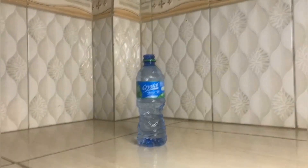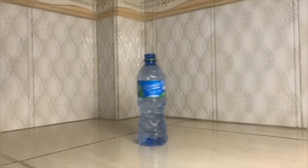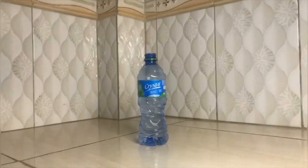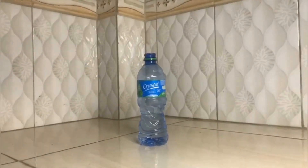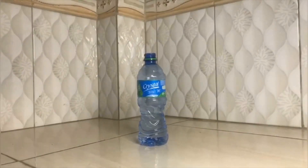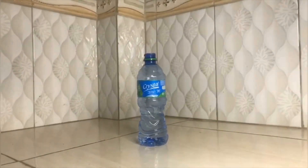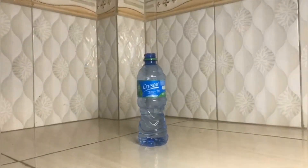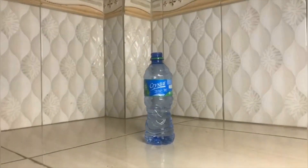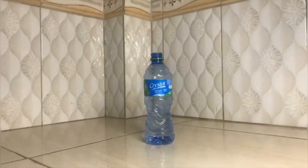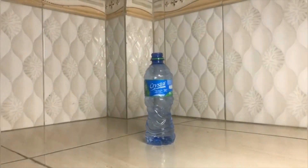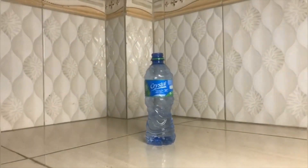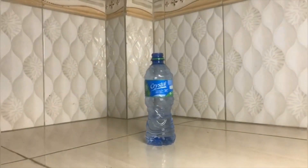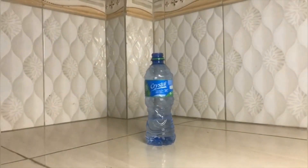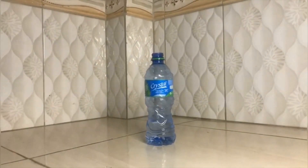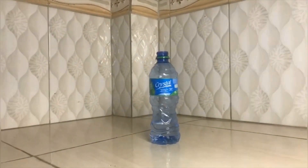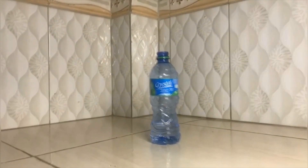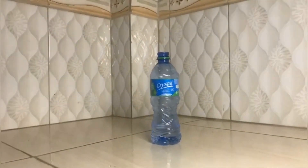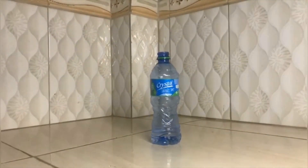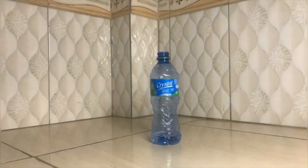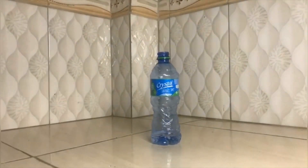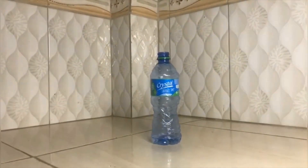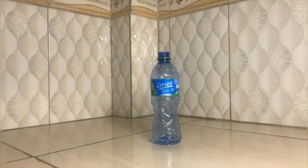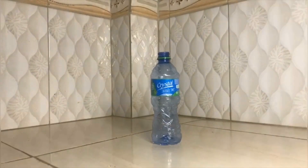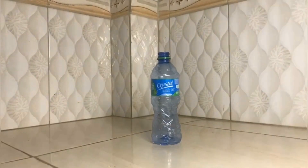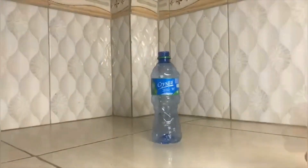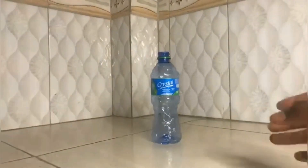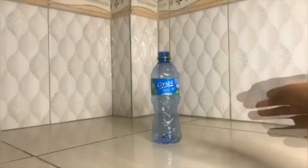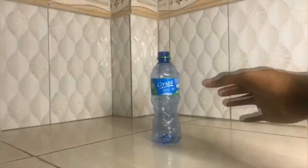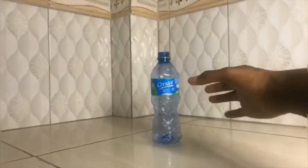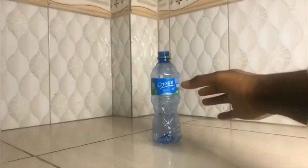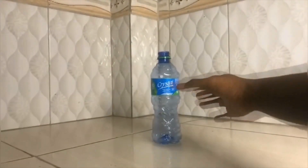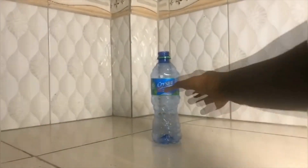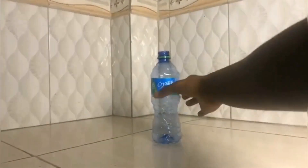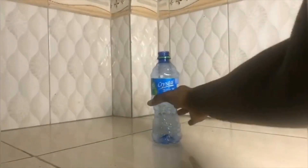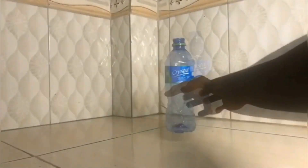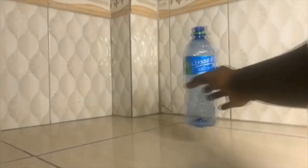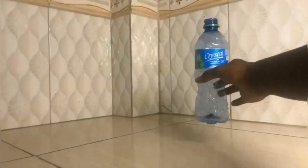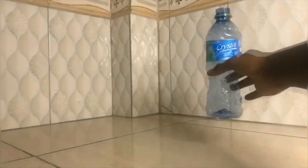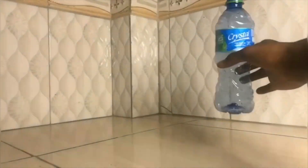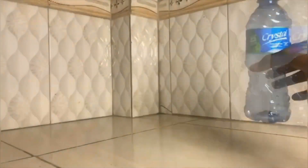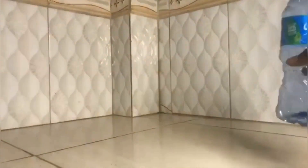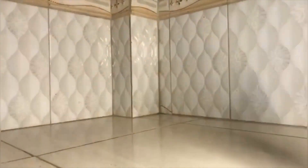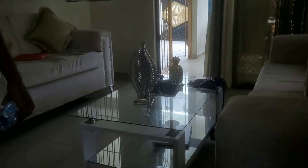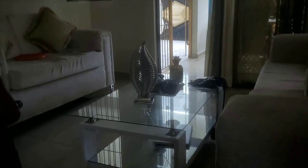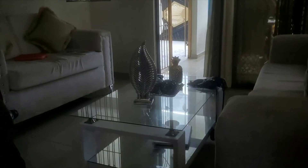And I just can't imagine how you could be so.